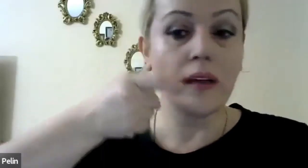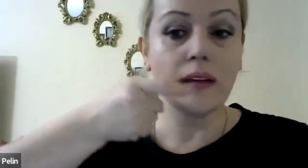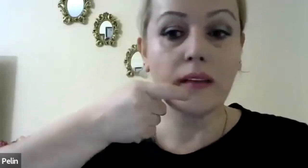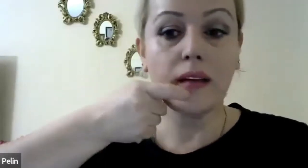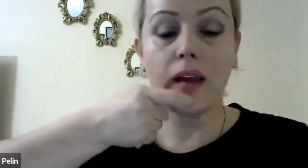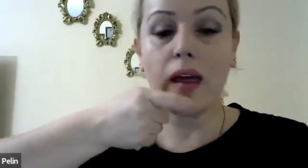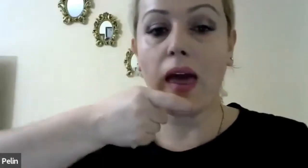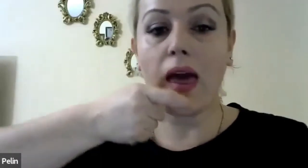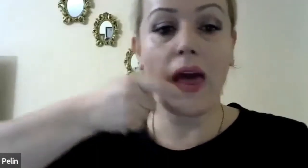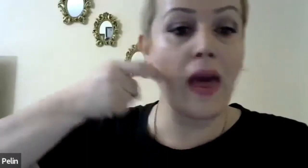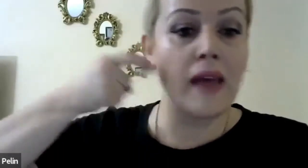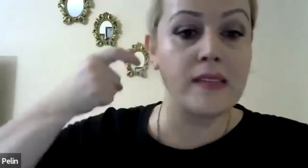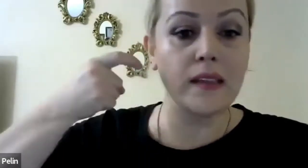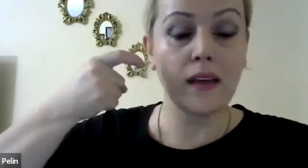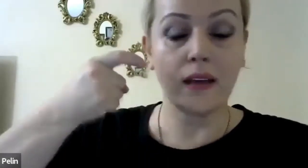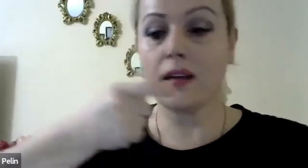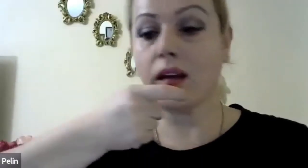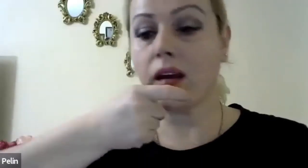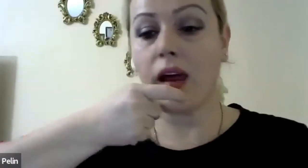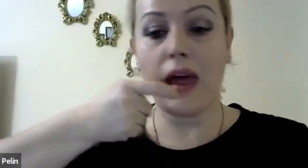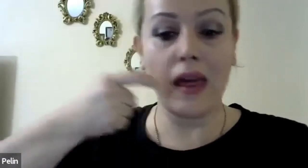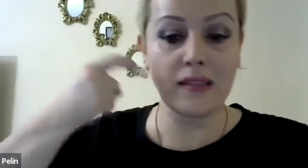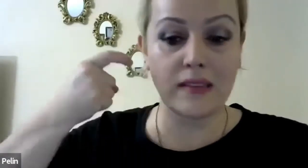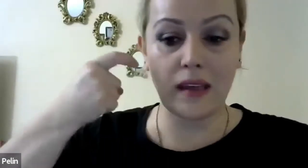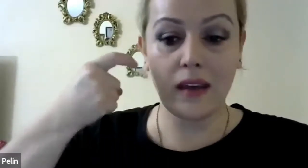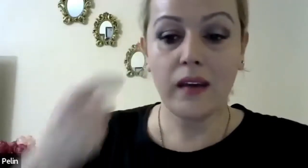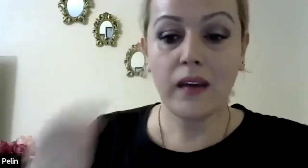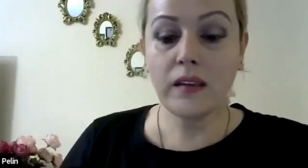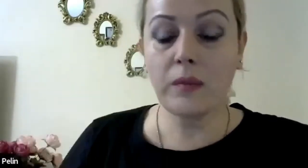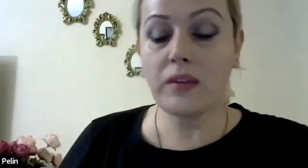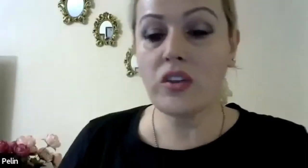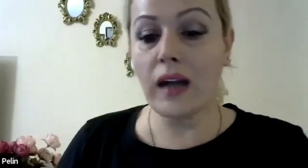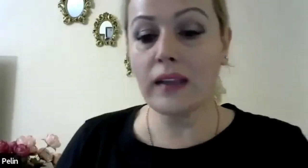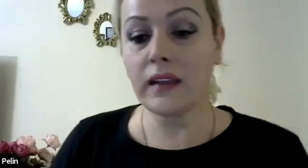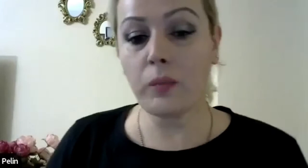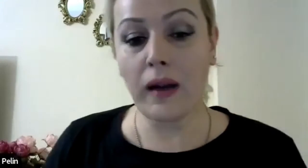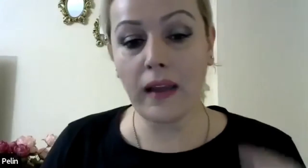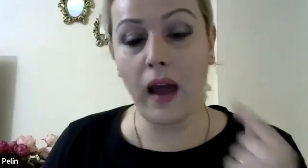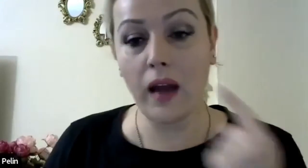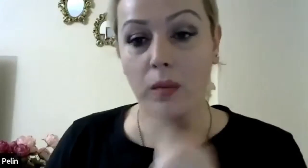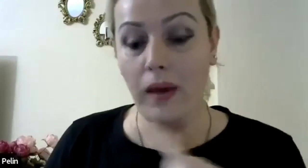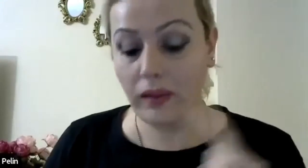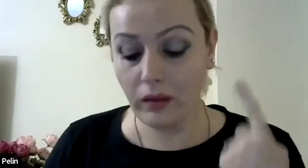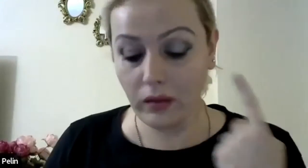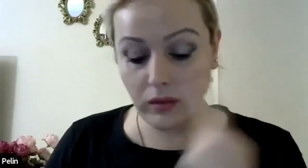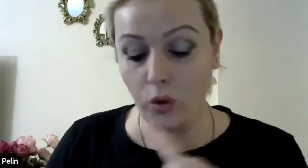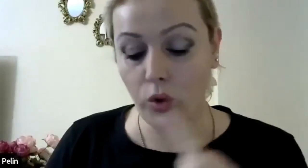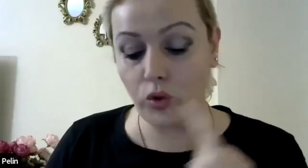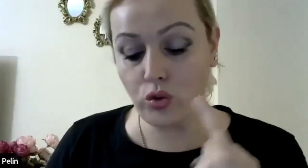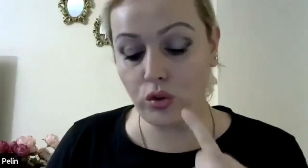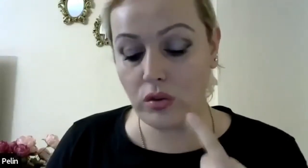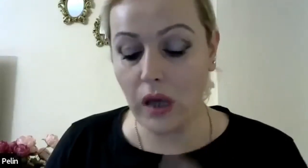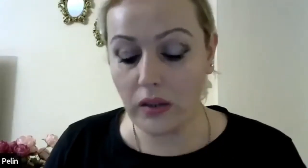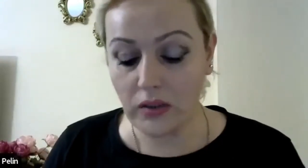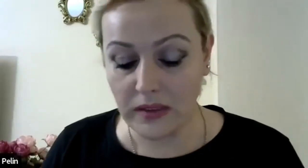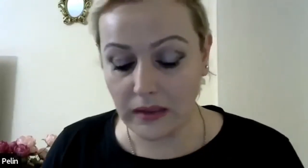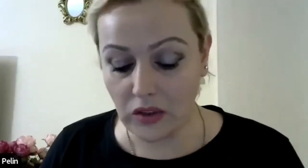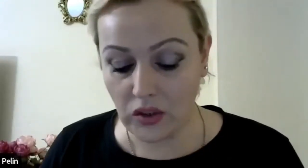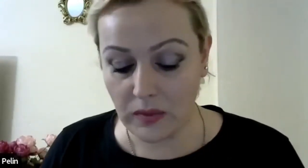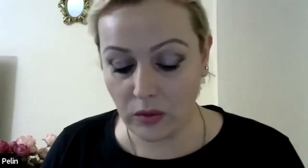işareti. Eski. Eski. Tabii işaretleri yaparken her zaman konuşuyoruz. Karşımızdaki kişi bizi